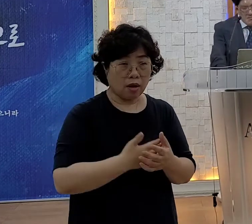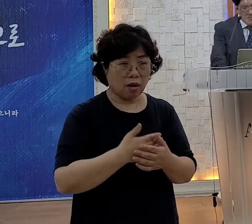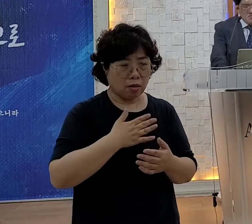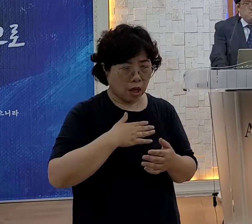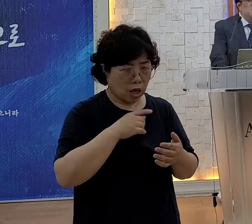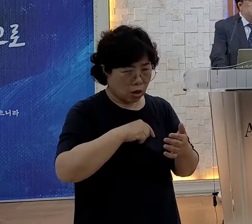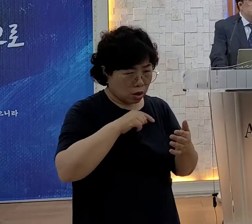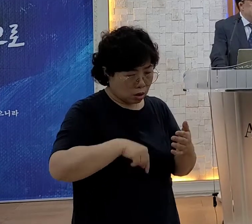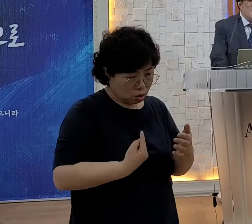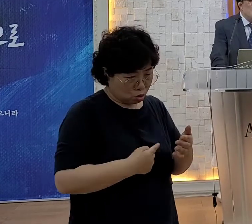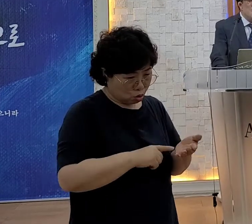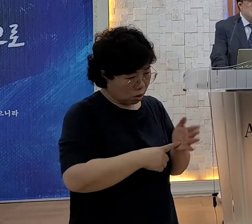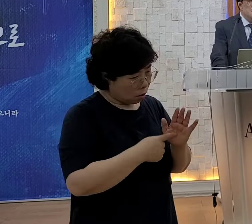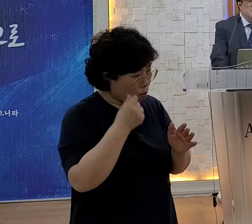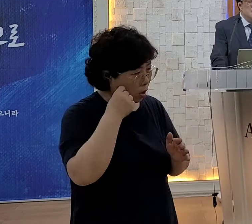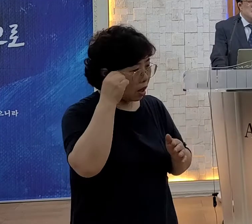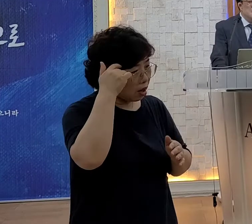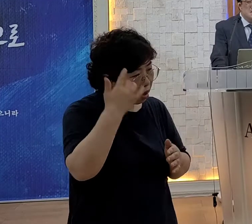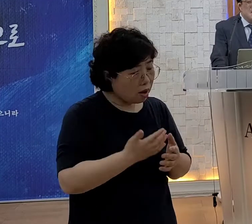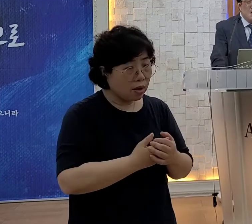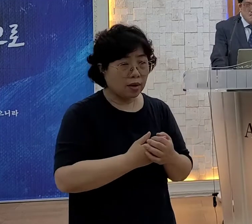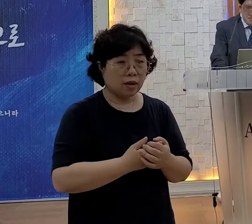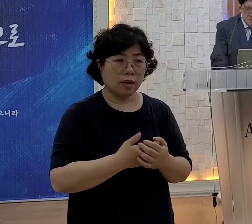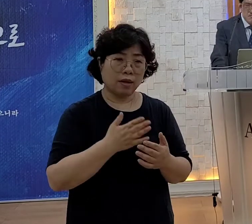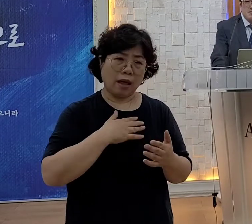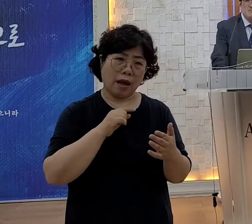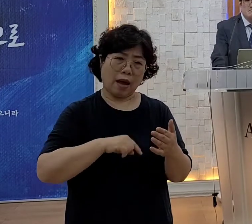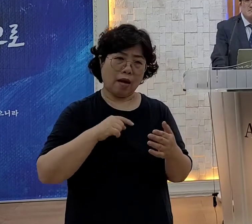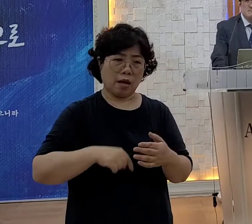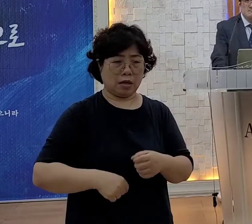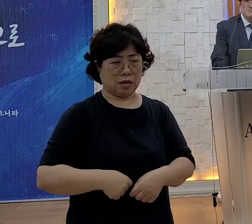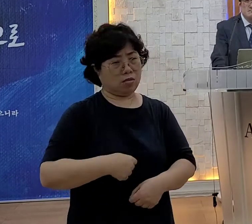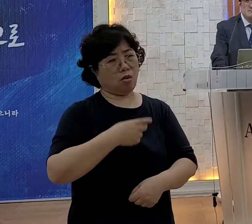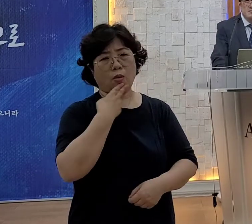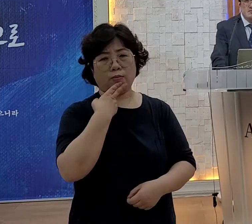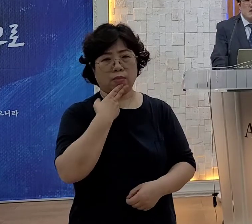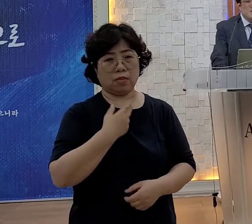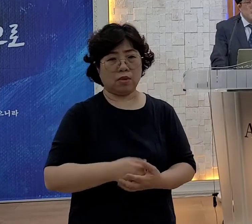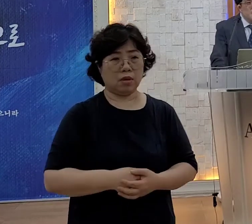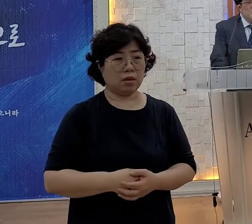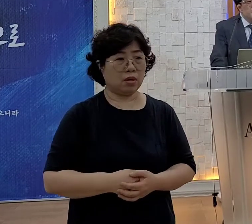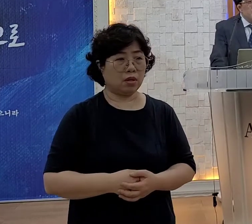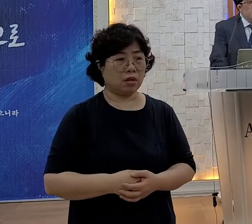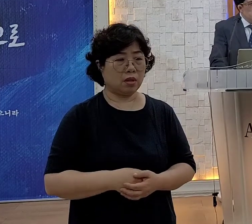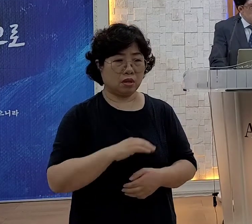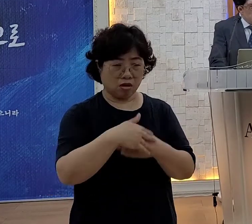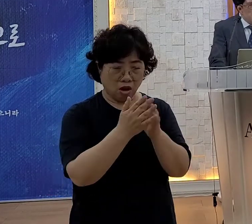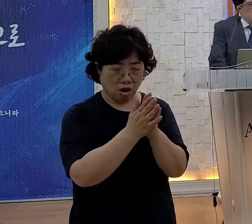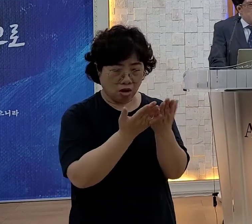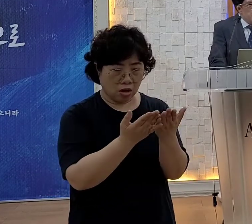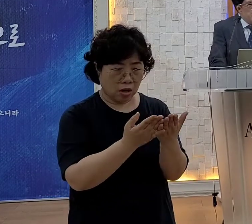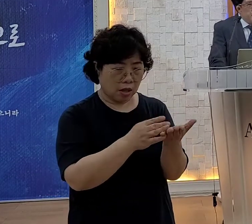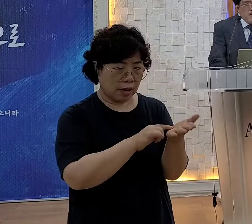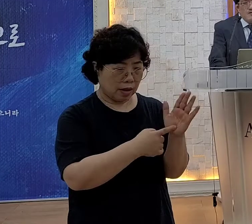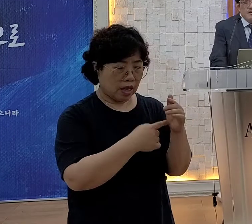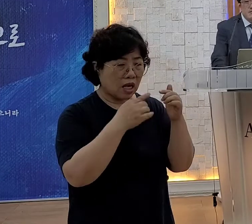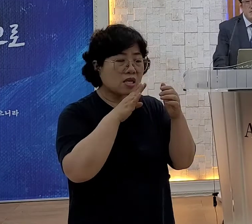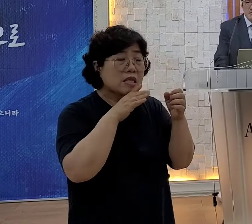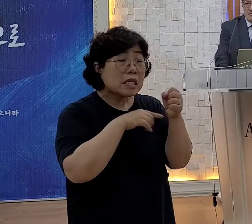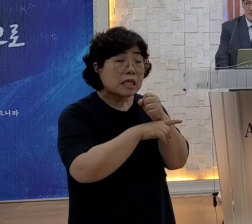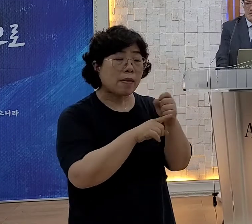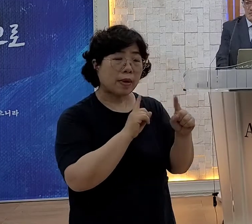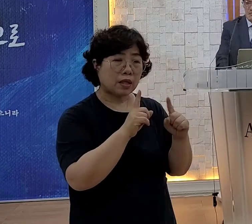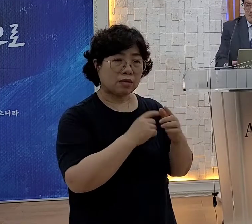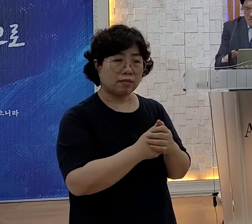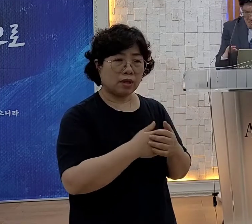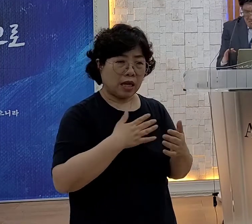기억하셔야 됩니다. 우리 안에는 의가 없습니다. 이게 성경이 말하는 진리입니다. 내 안에 있는